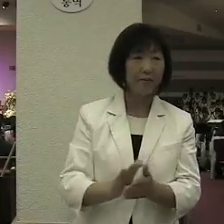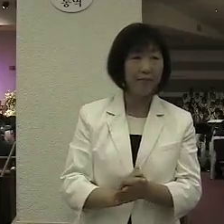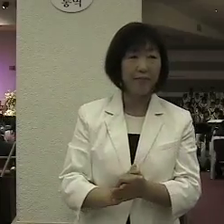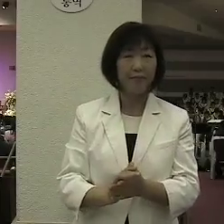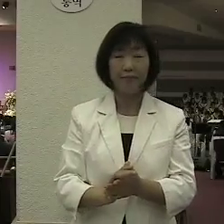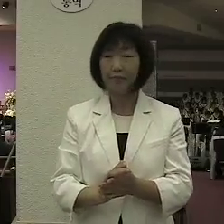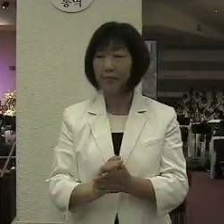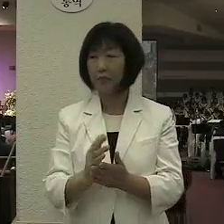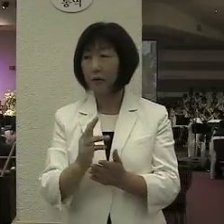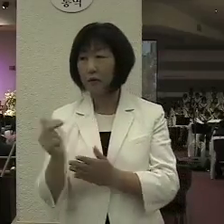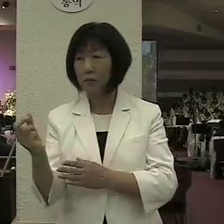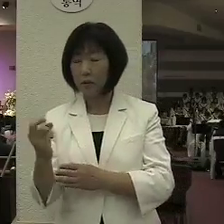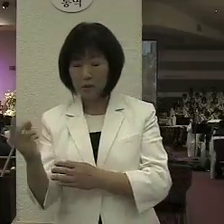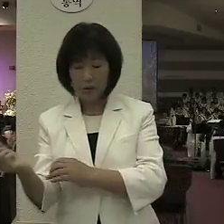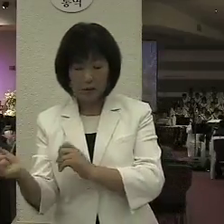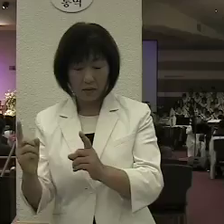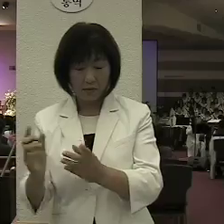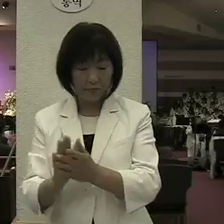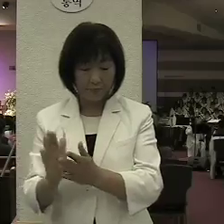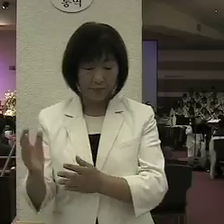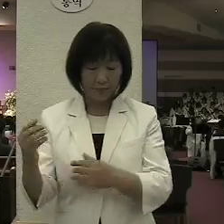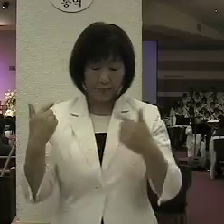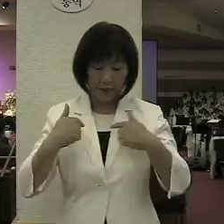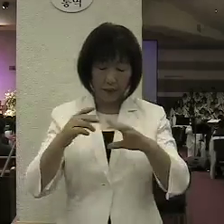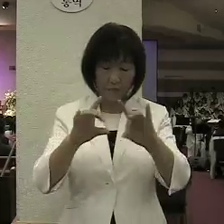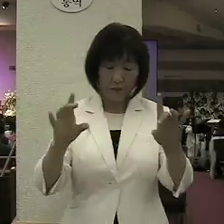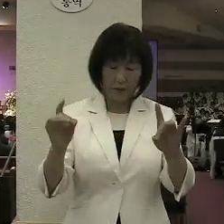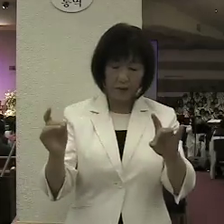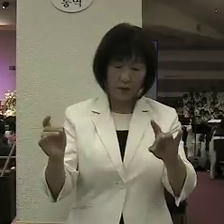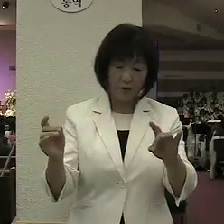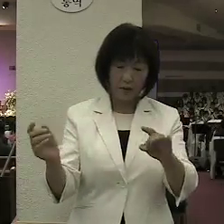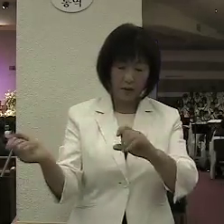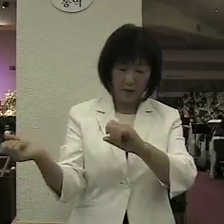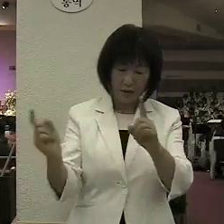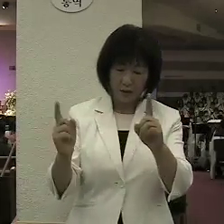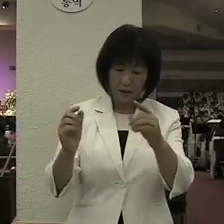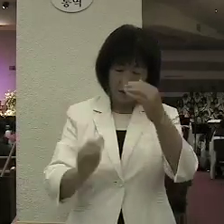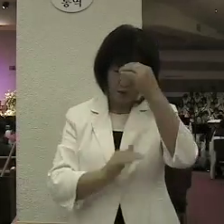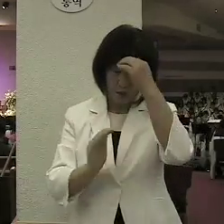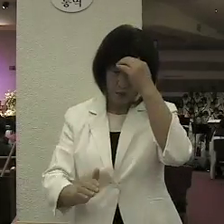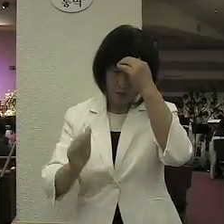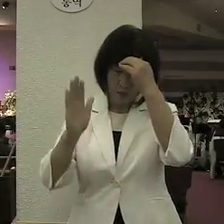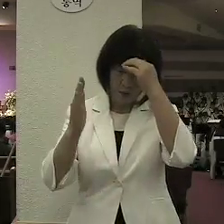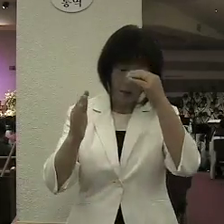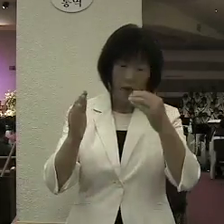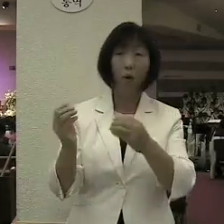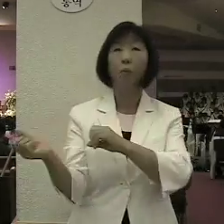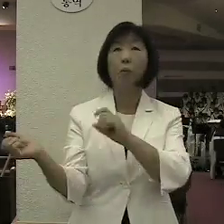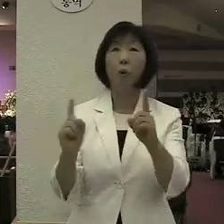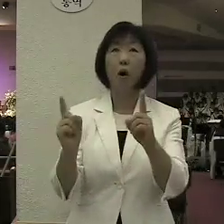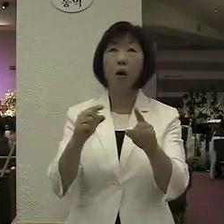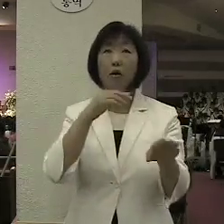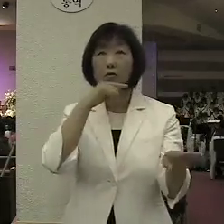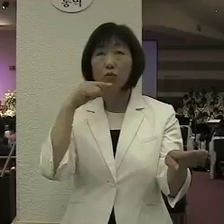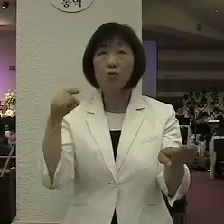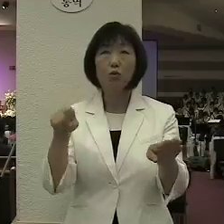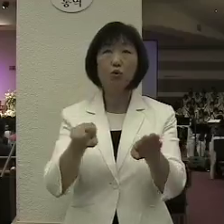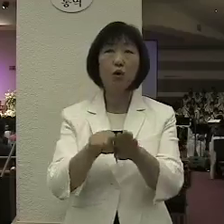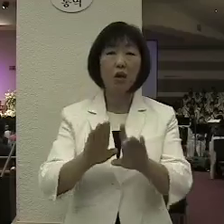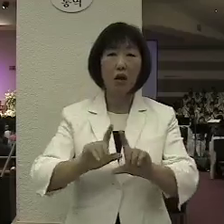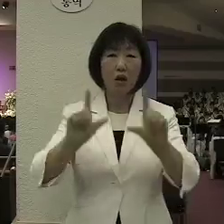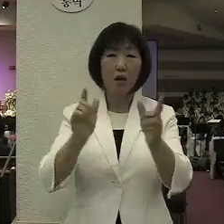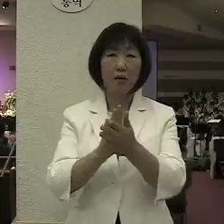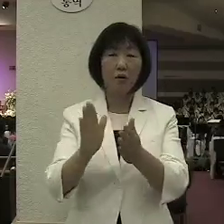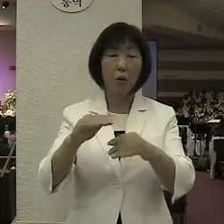다시 사신 주님처럼 날마다 다시 사는 성도님 되시기를 바랍니다. 오늘은 부활 주일입니다. 부활의